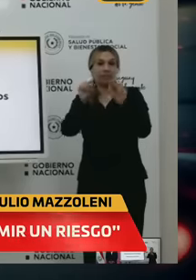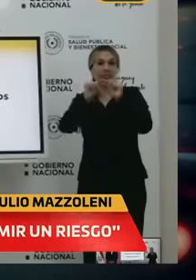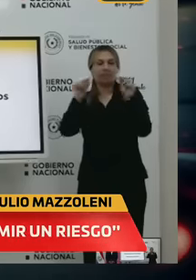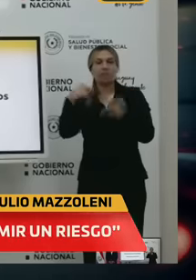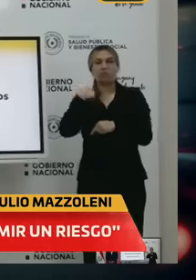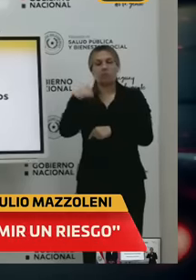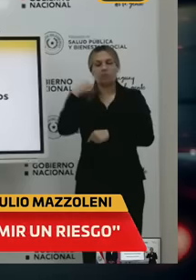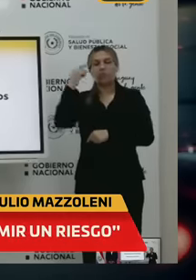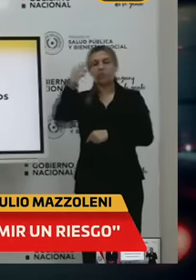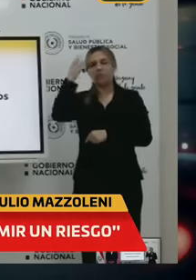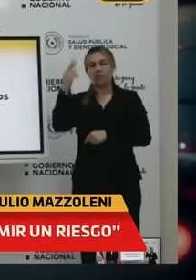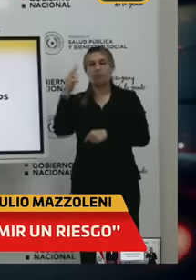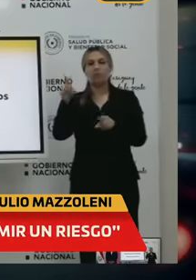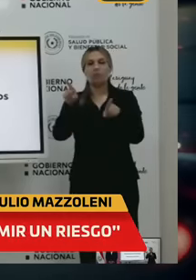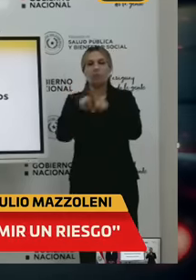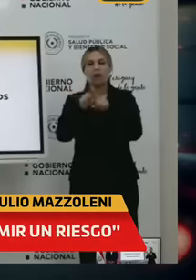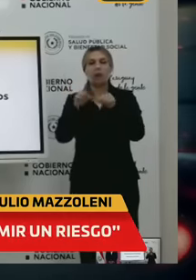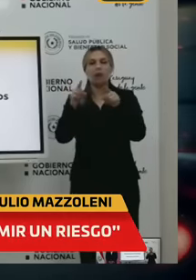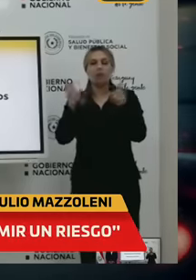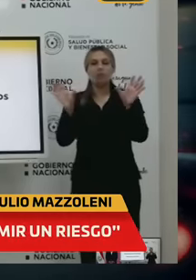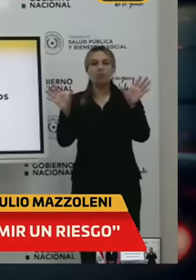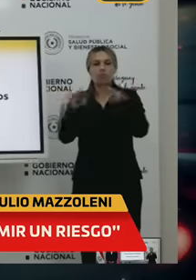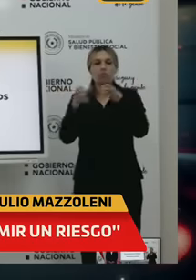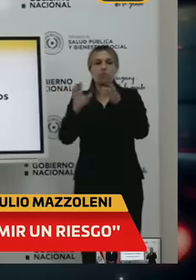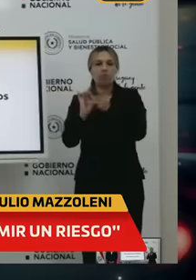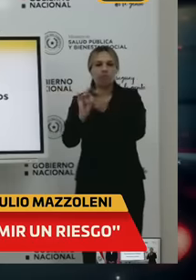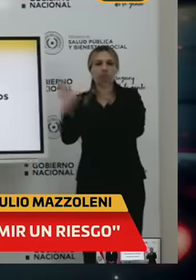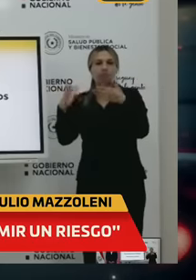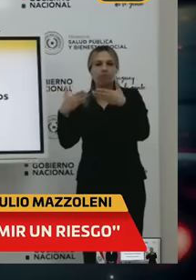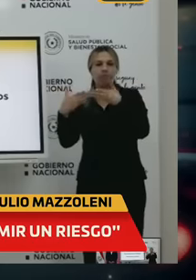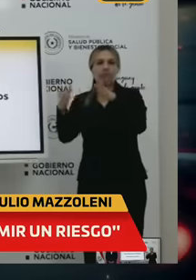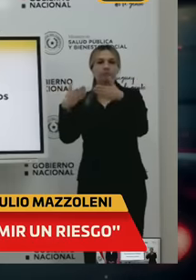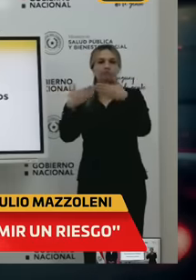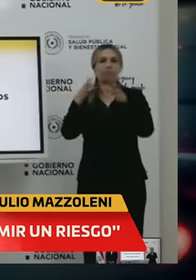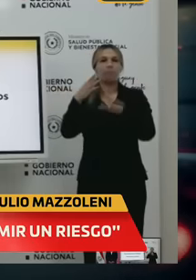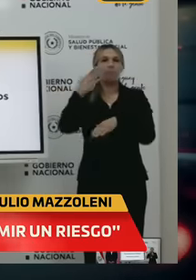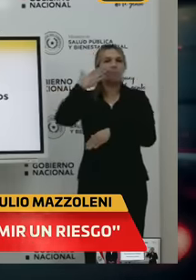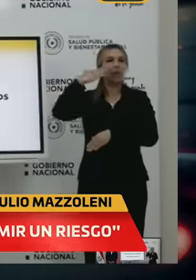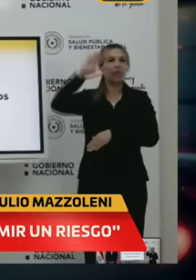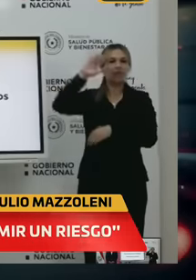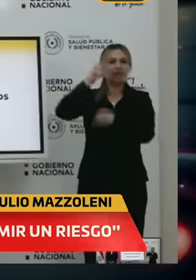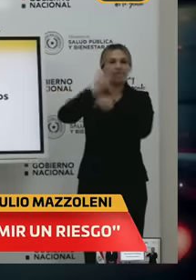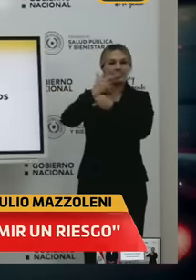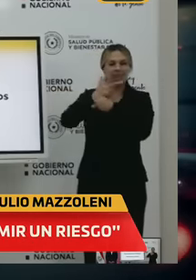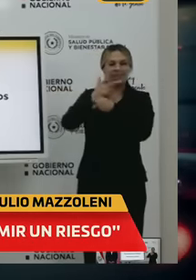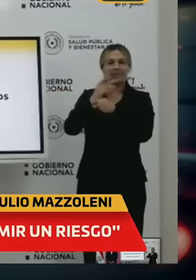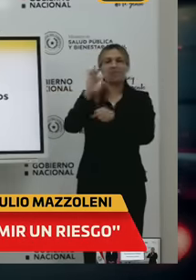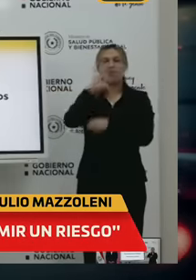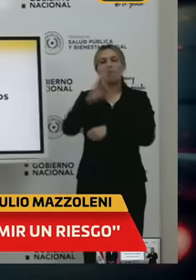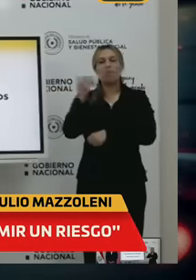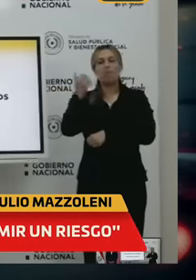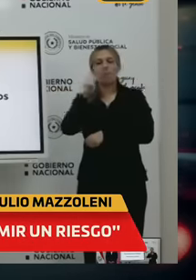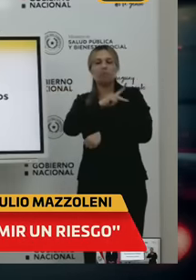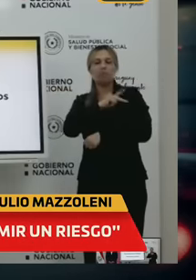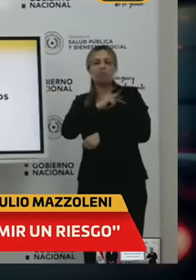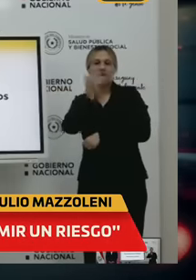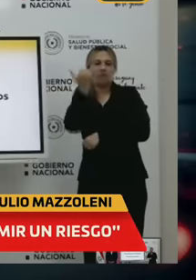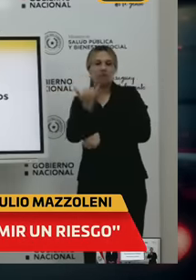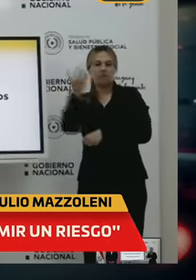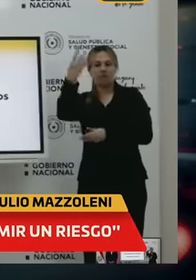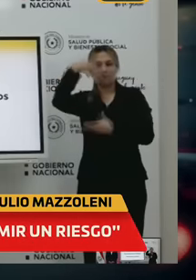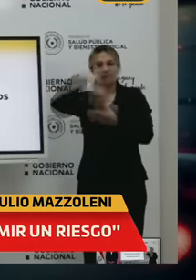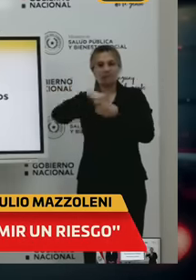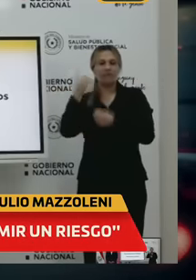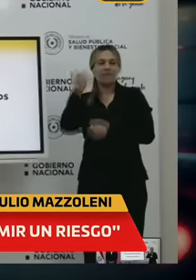que un plan deliberado de exponer a nuestros mayores y a las personas con enfermedades no puede